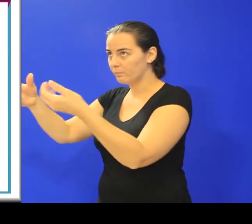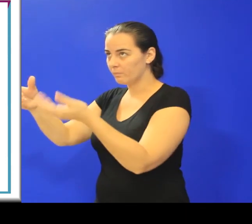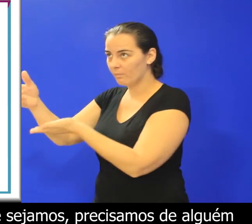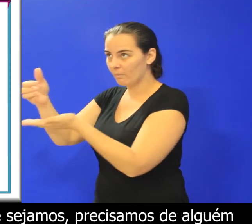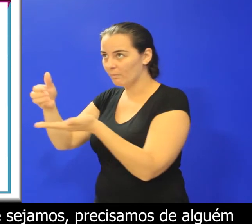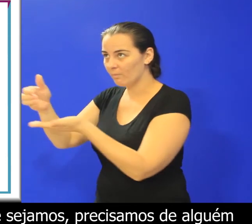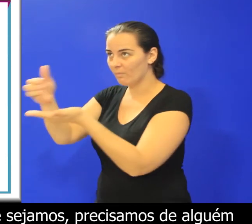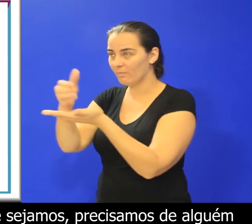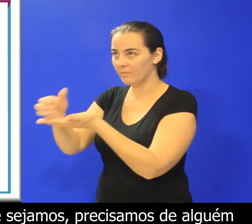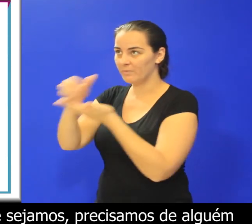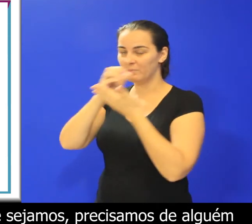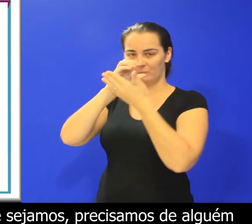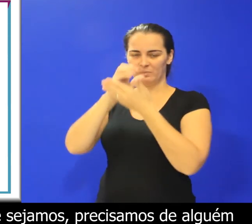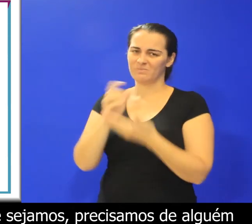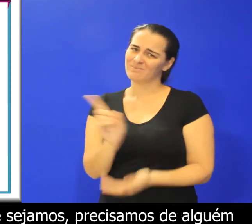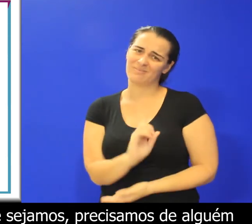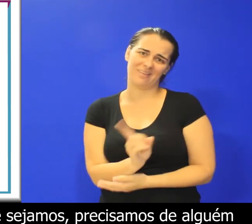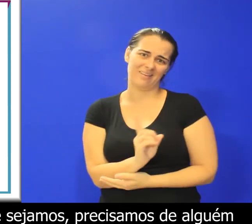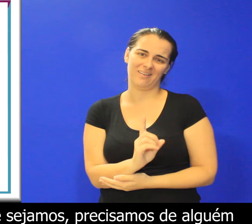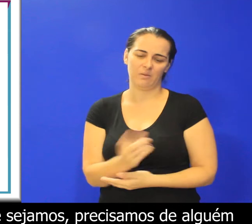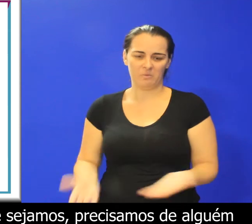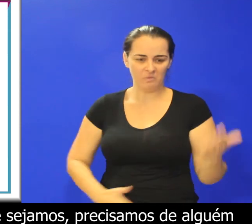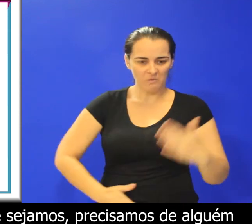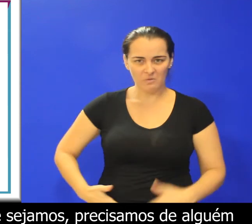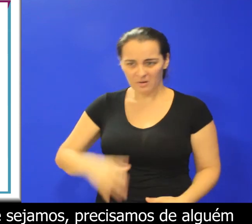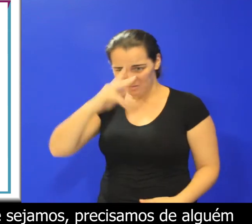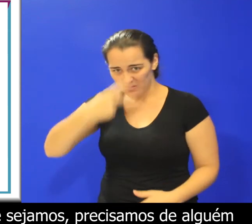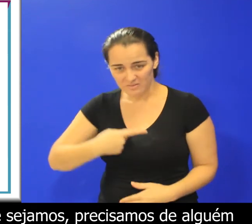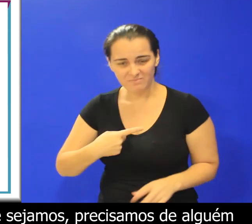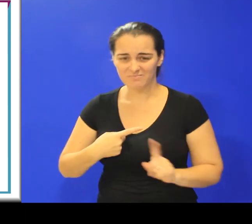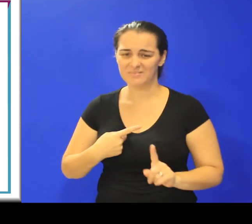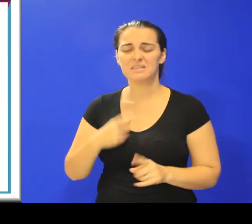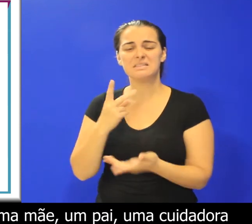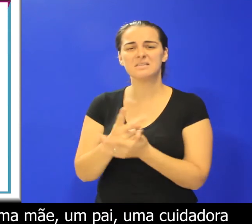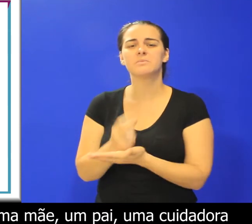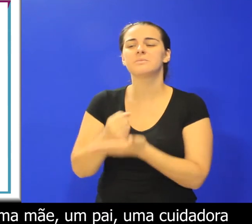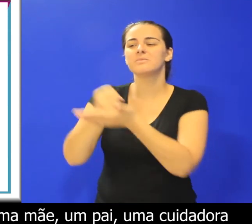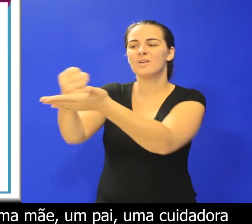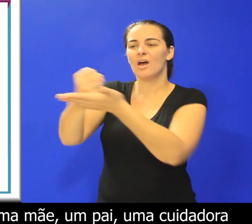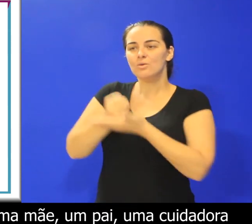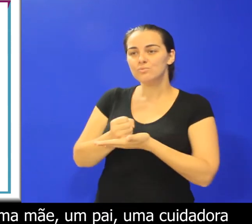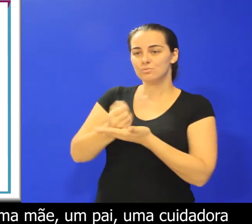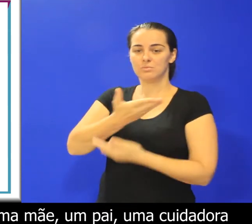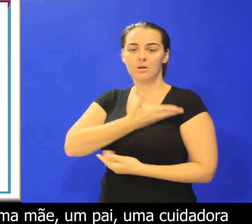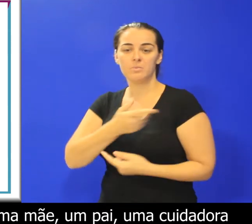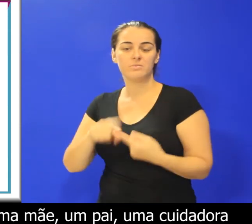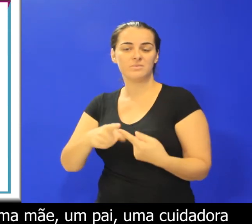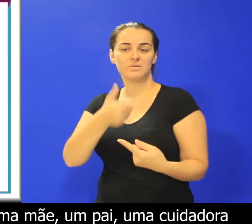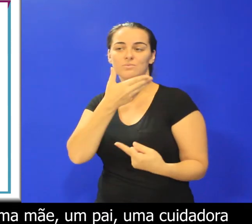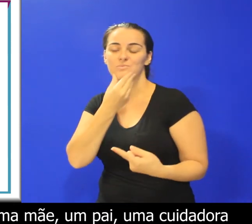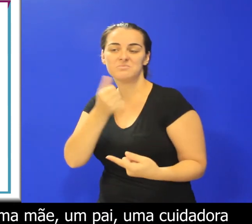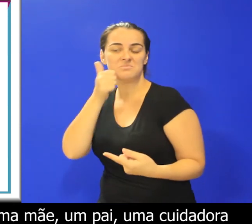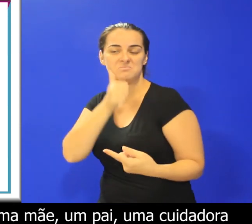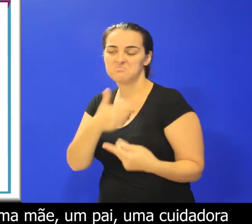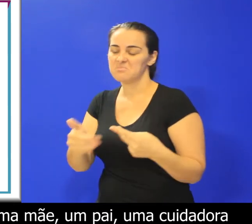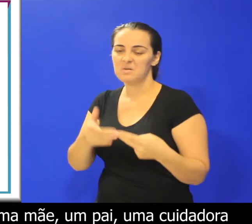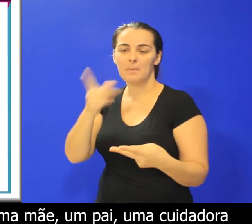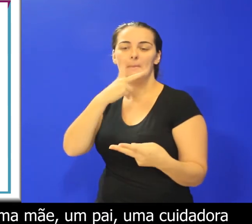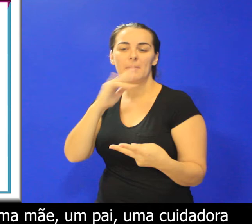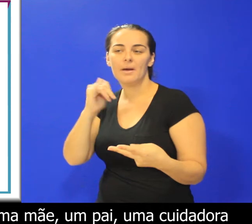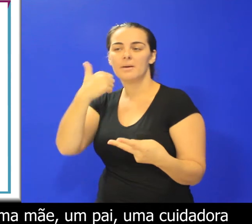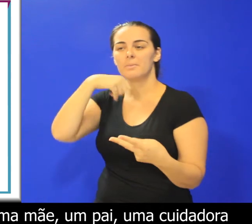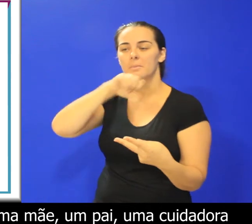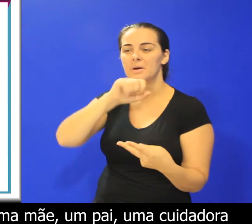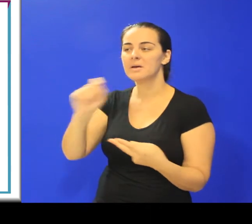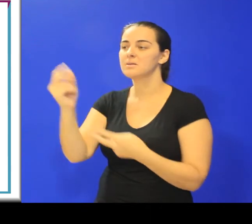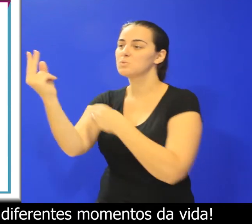mais? Acontece que, quem quer que sejamos, precisamos de alguém, de um amigo, uma amiga, uma mãe, um pai,